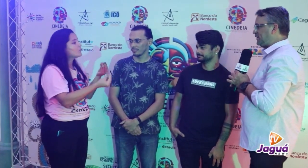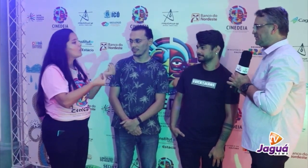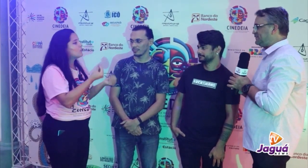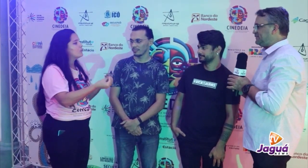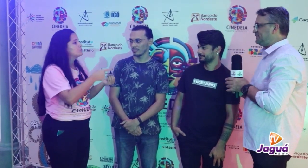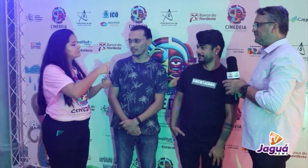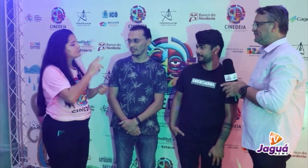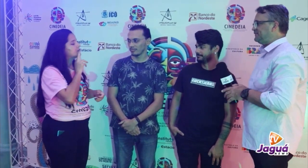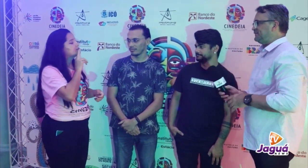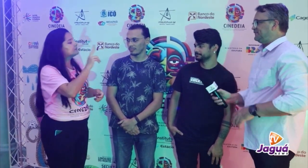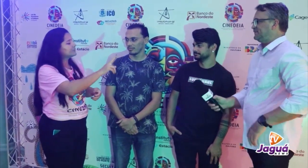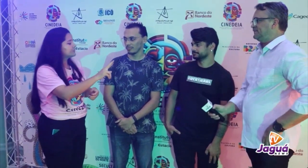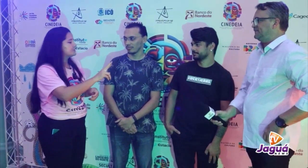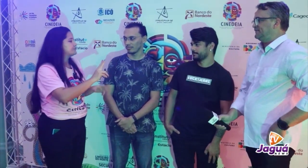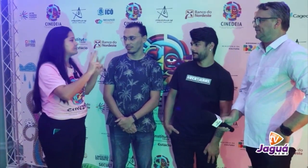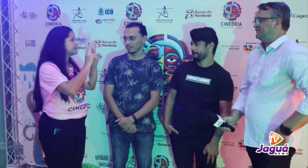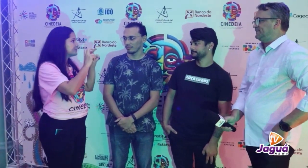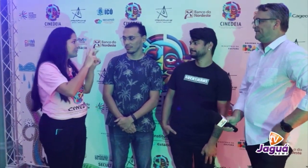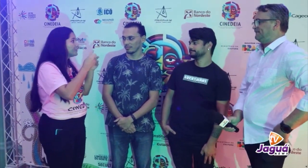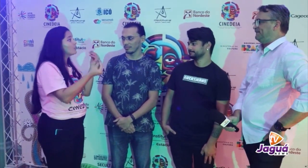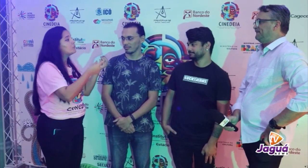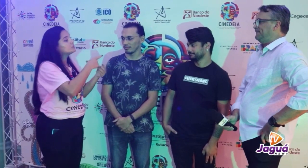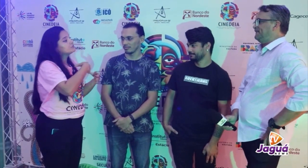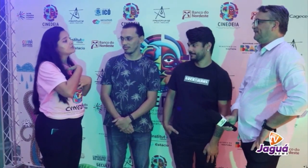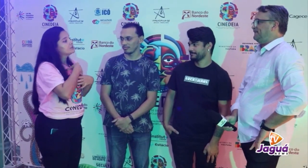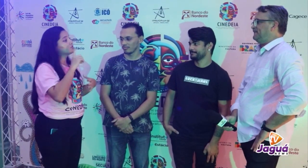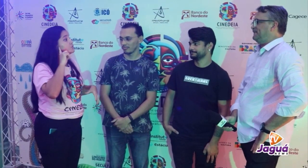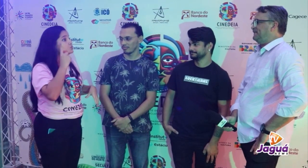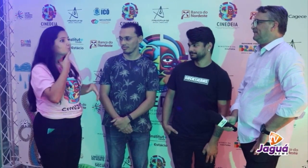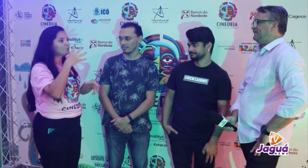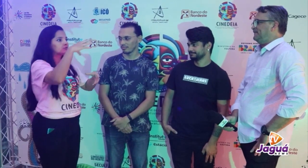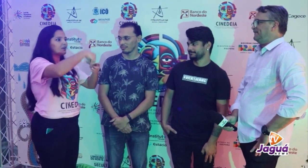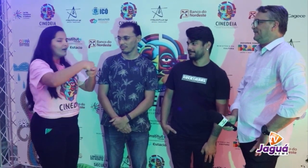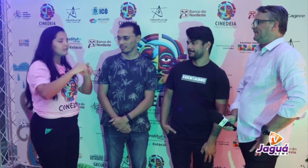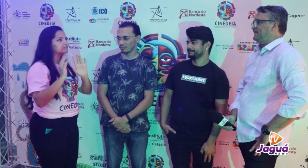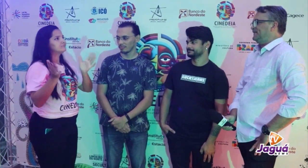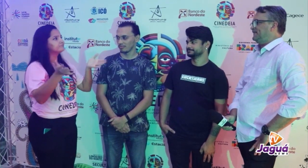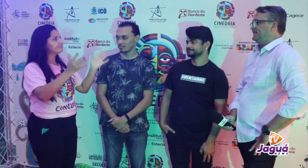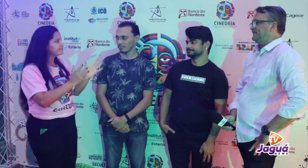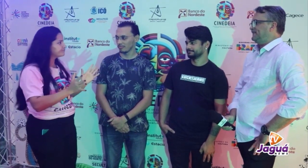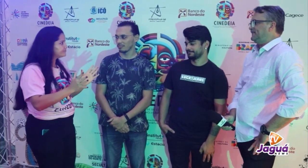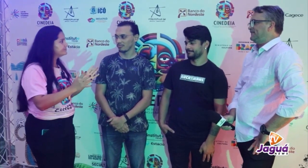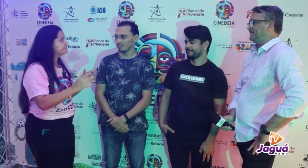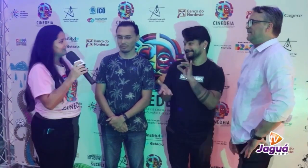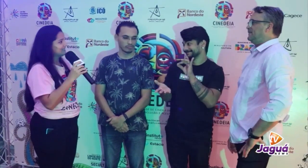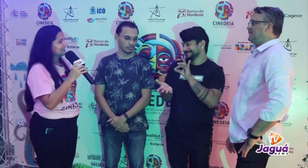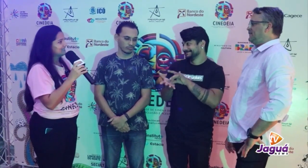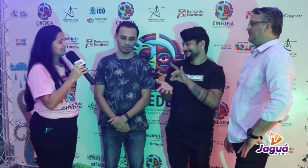desse momento.